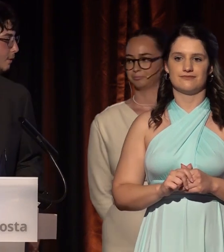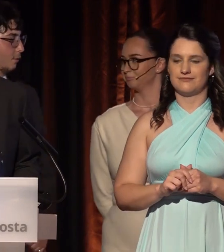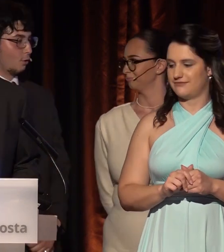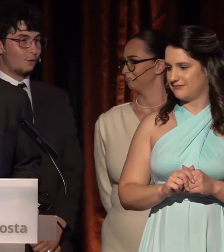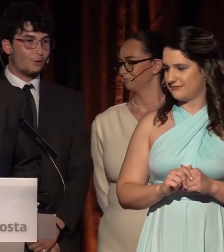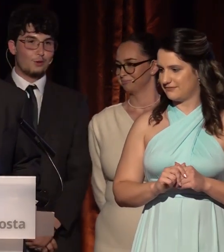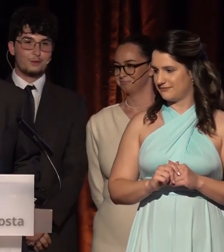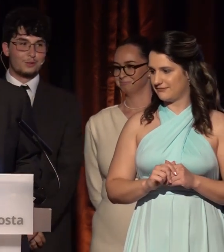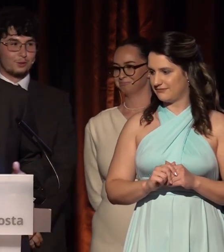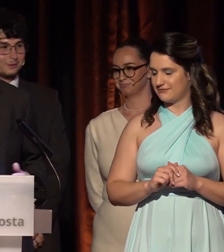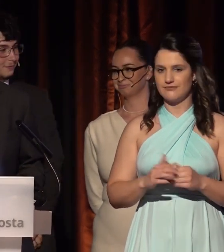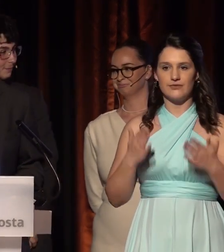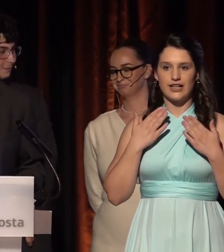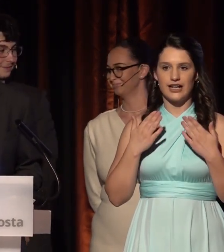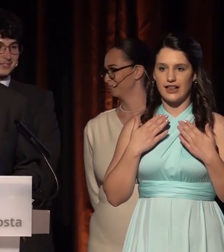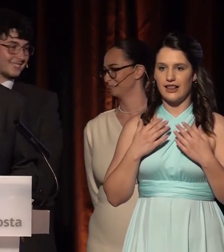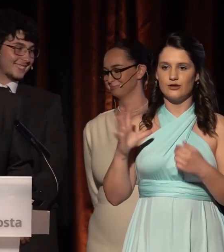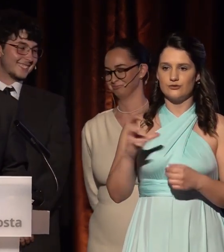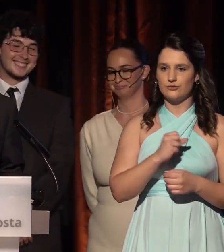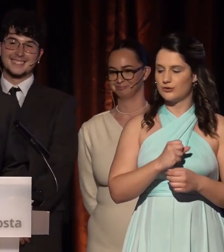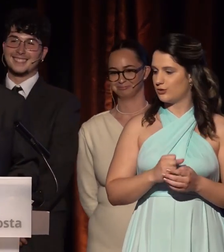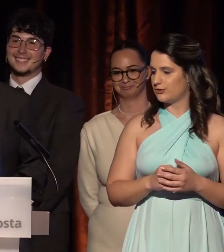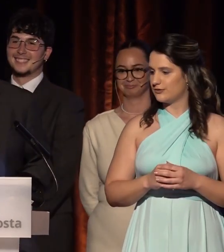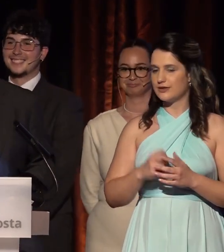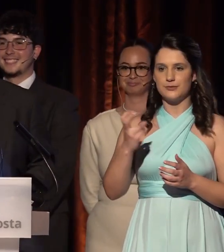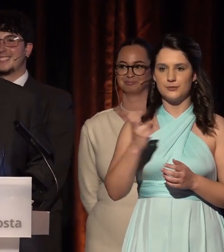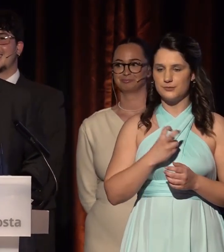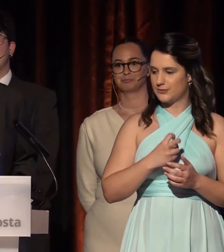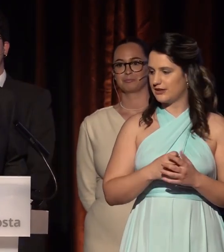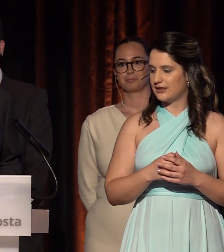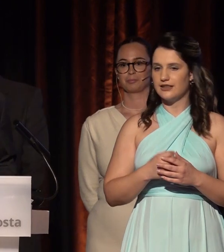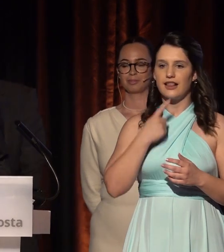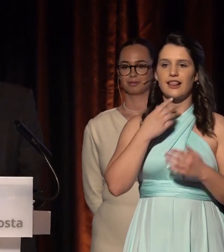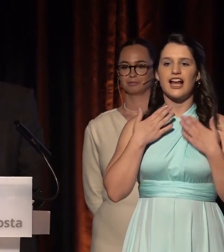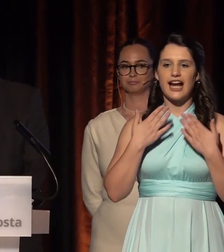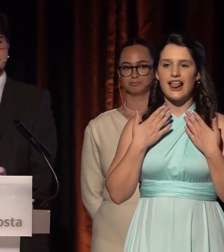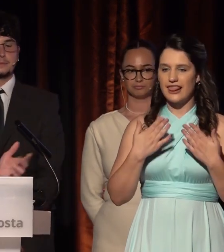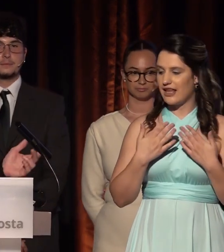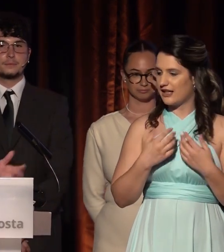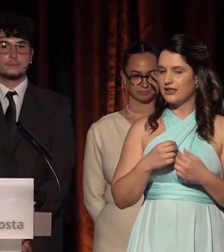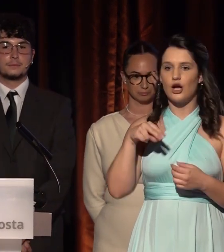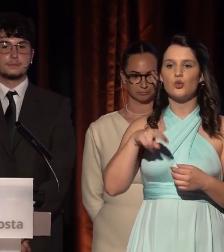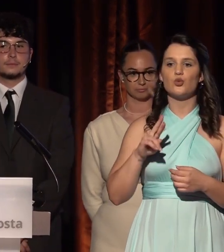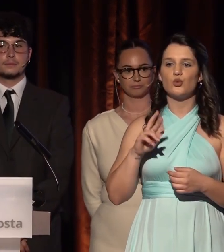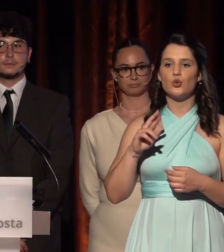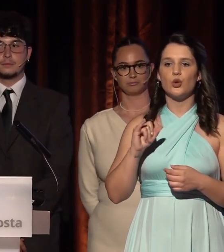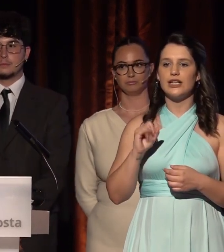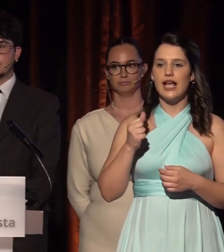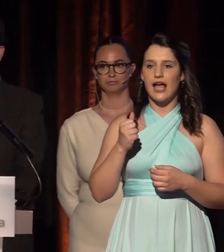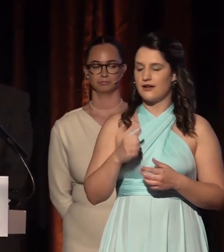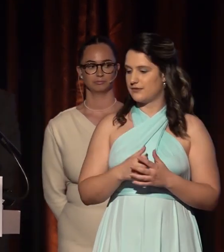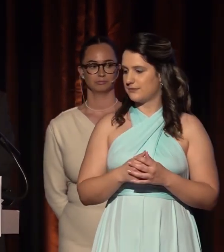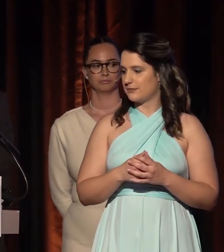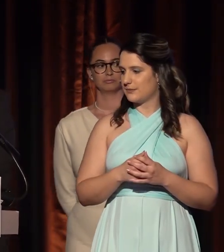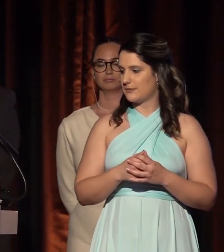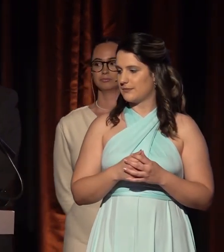Bé, gràcies a totes, gràcies a tots per vindre. Vull agrair a Núria Marco, que és la regidora